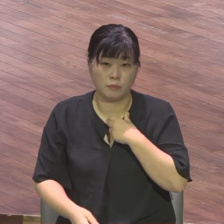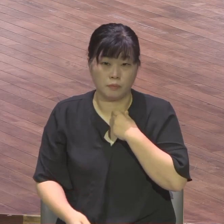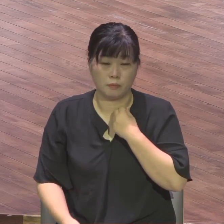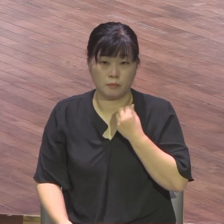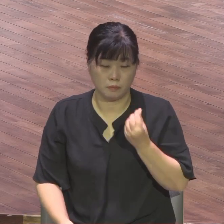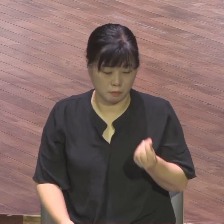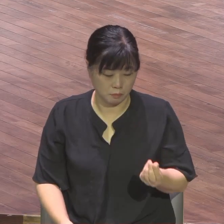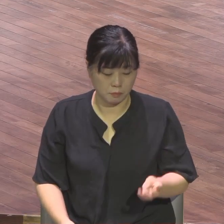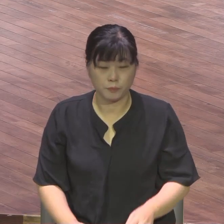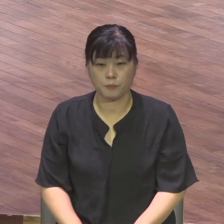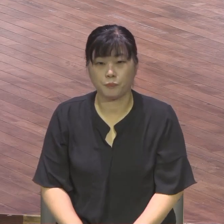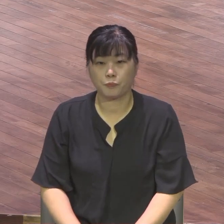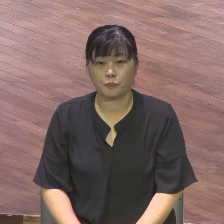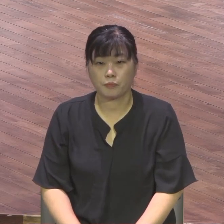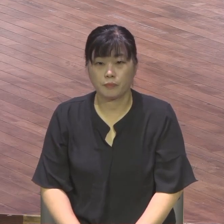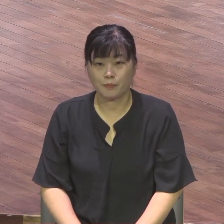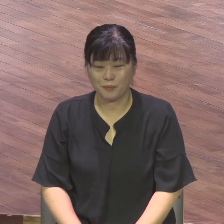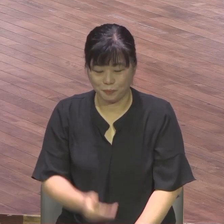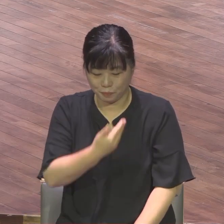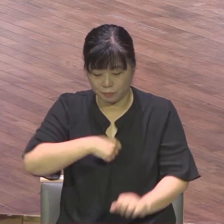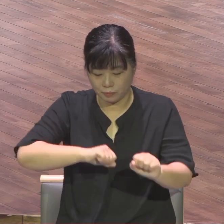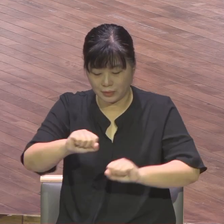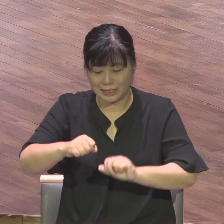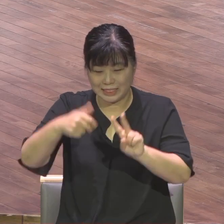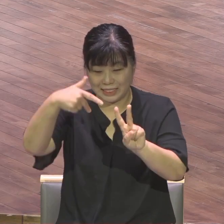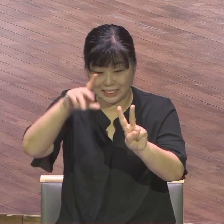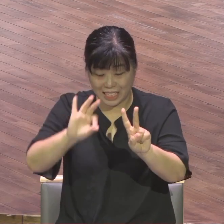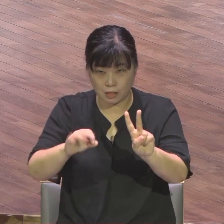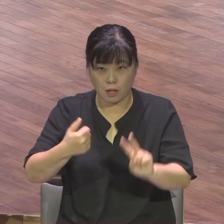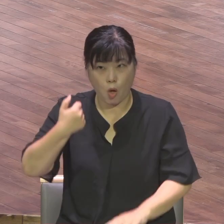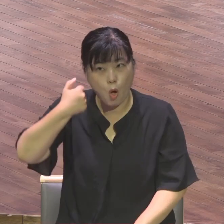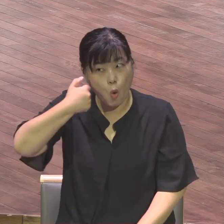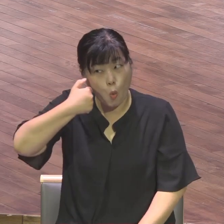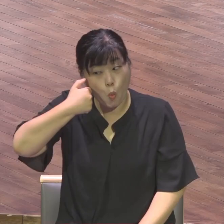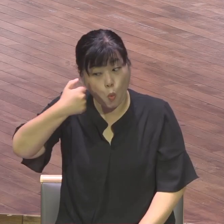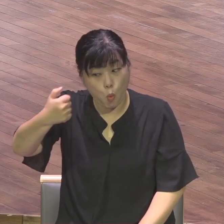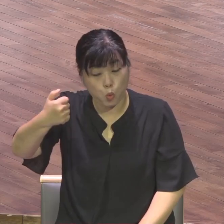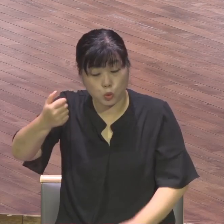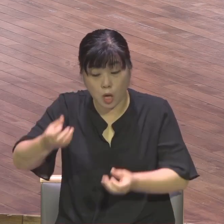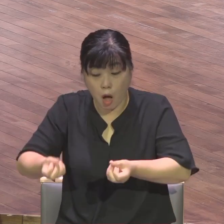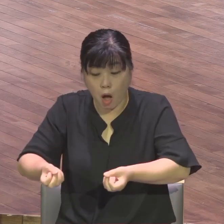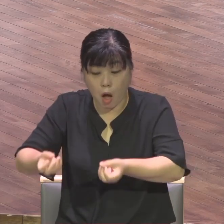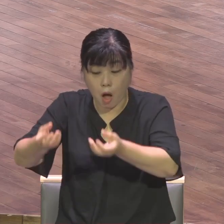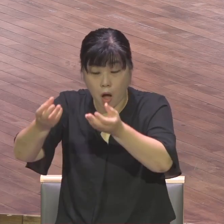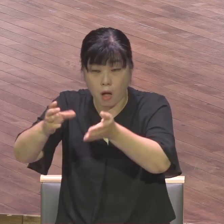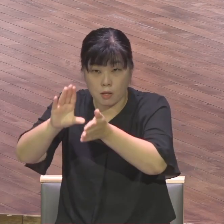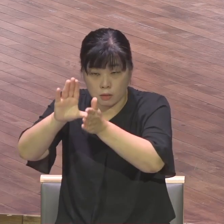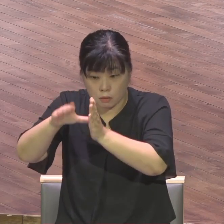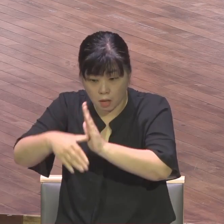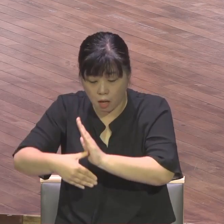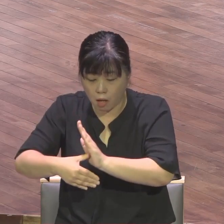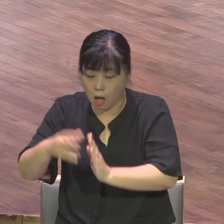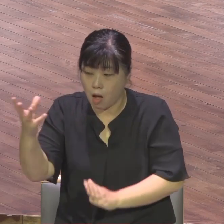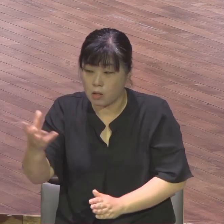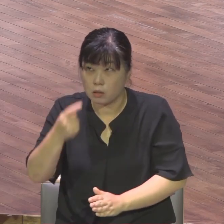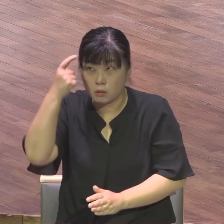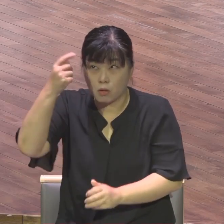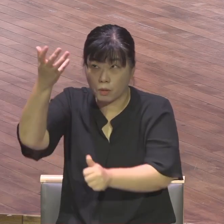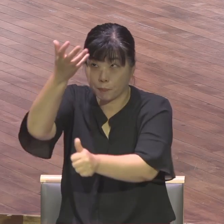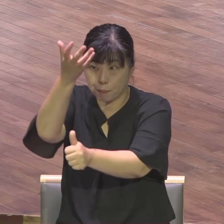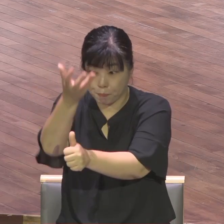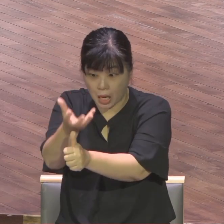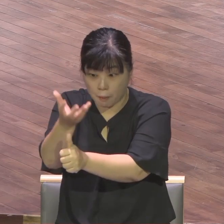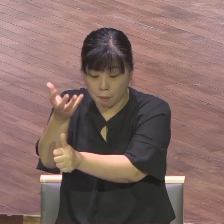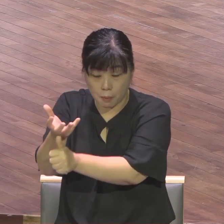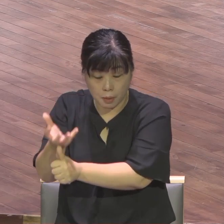오순절 마가다락방 임한 성령 강림은 어떤 인간의 힘이 아니라 성삼위 하나님께서 친히 사도행전